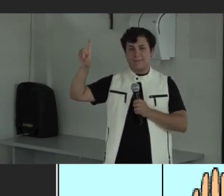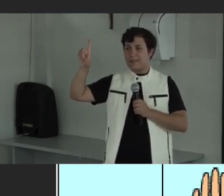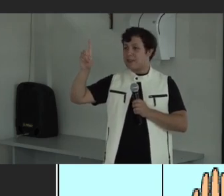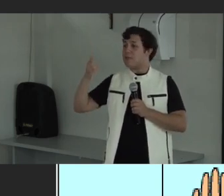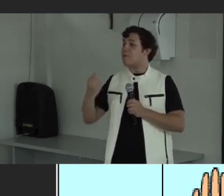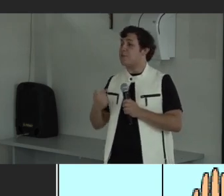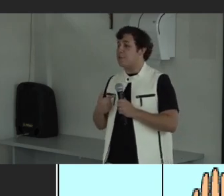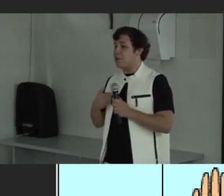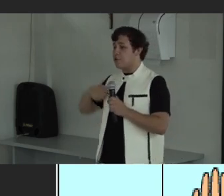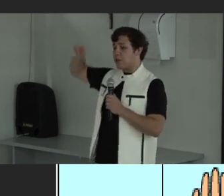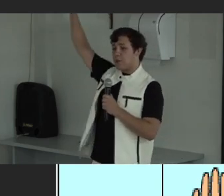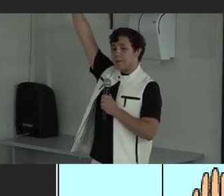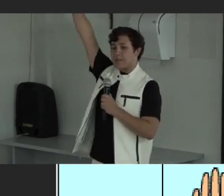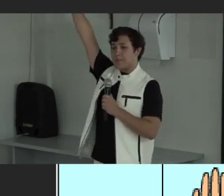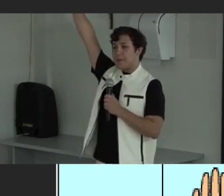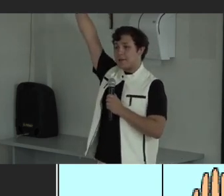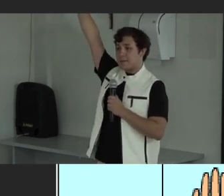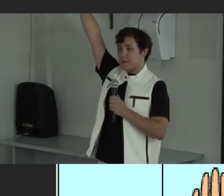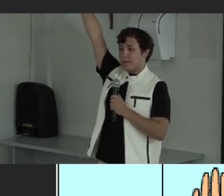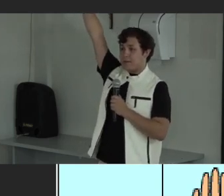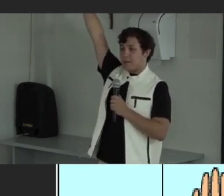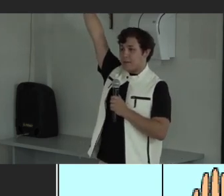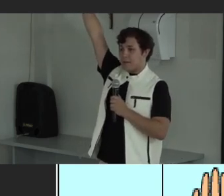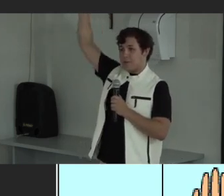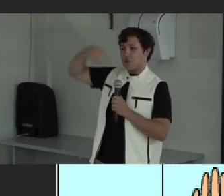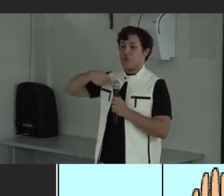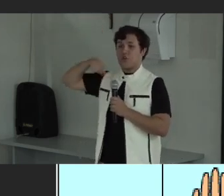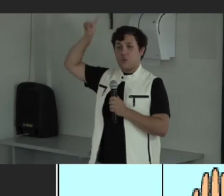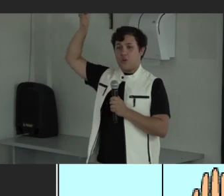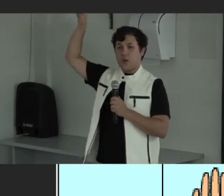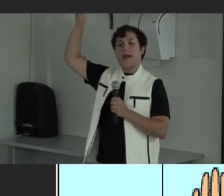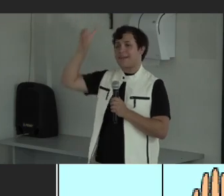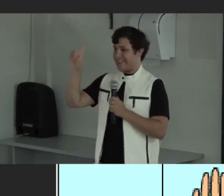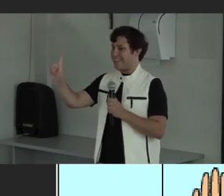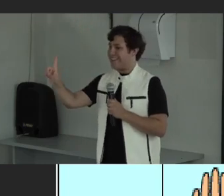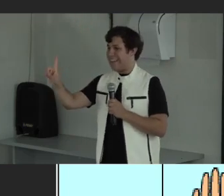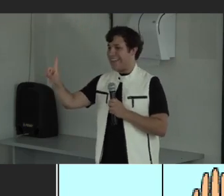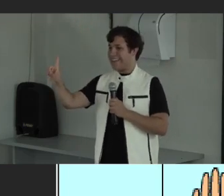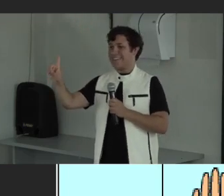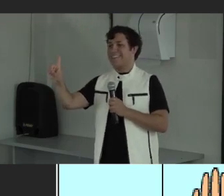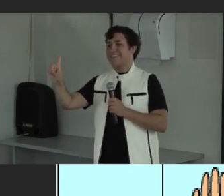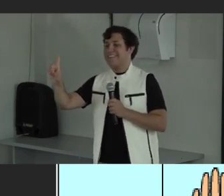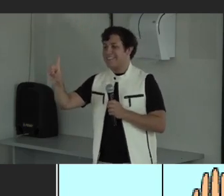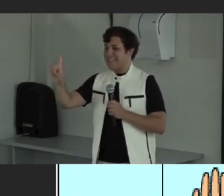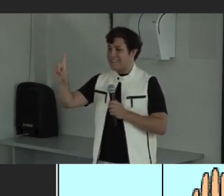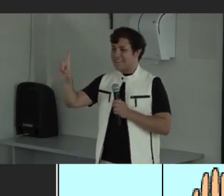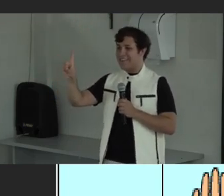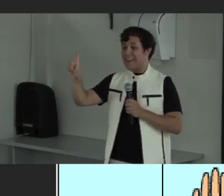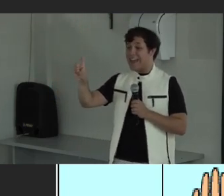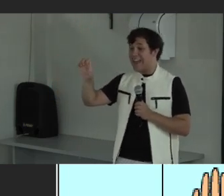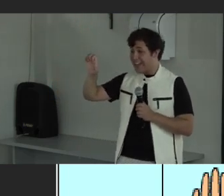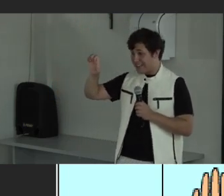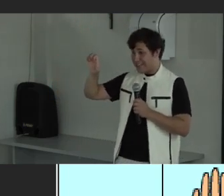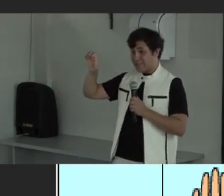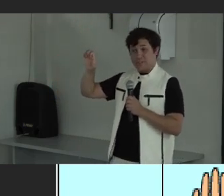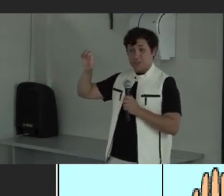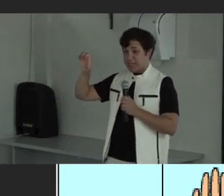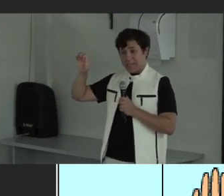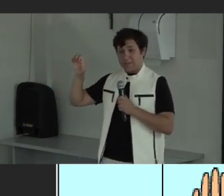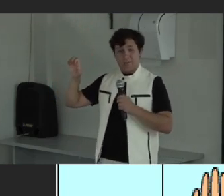Es como cuando digo yo quiero participar. Yo. Ah, así, la D. E. No es grosería, no se